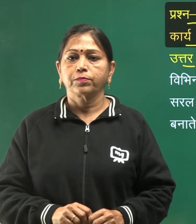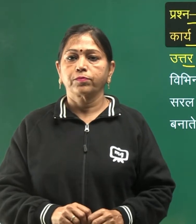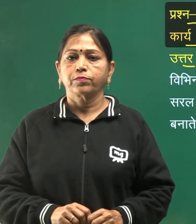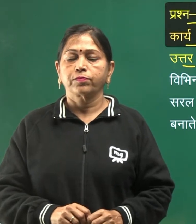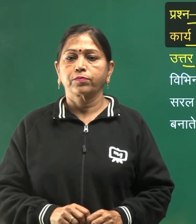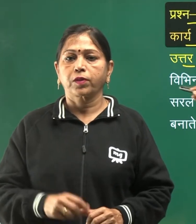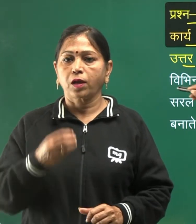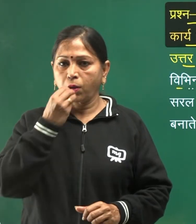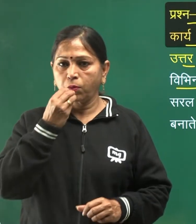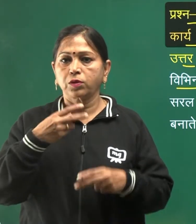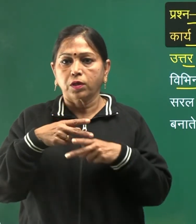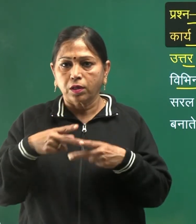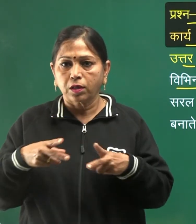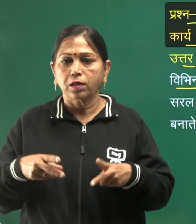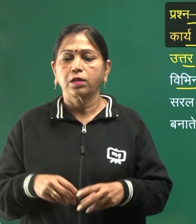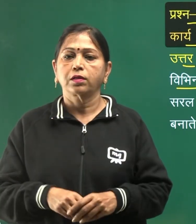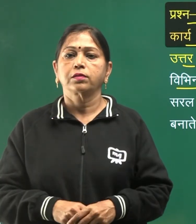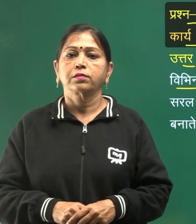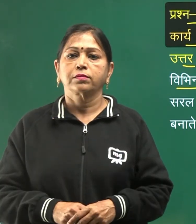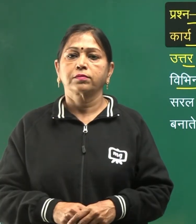भोजन के विभिन्न